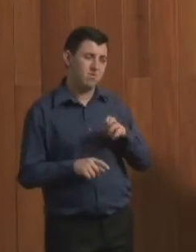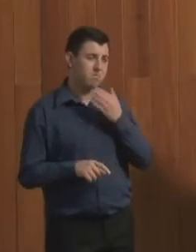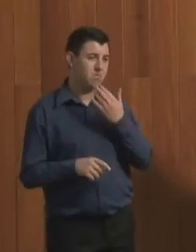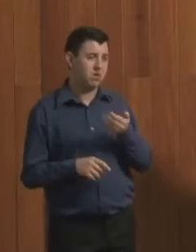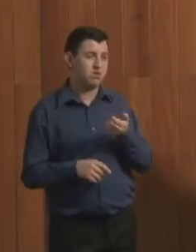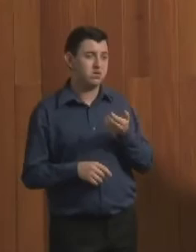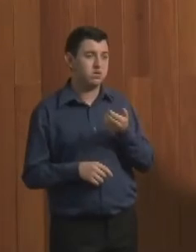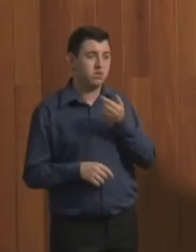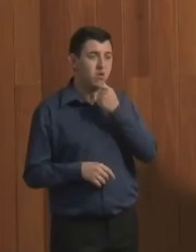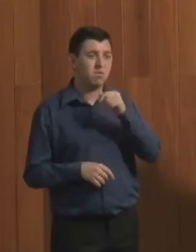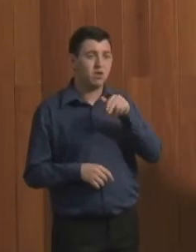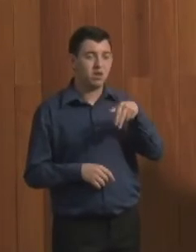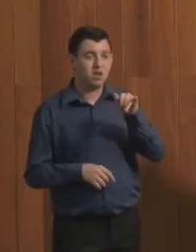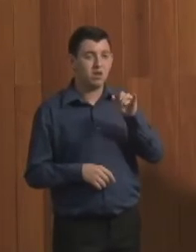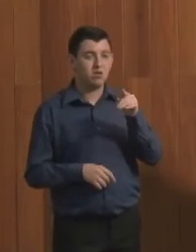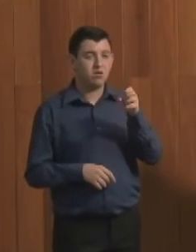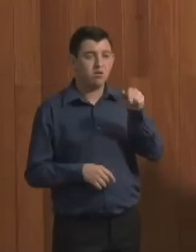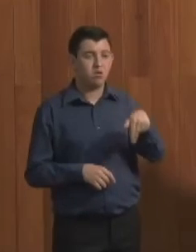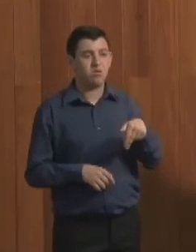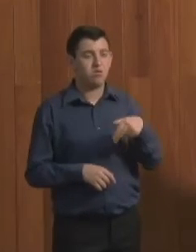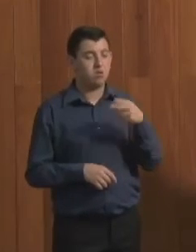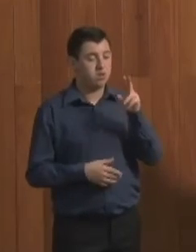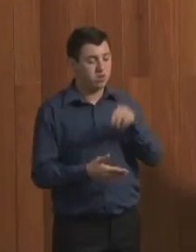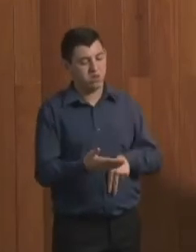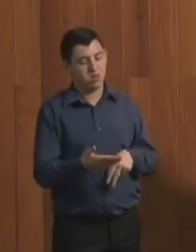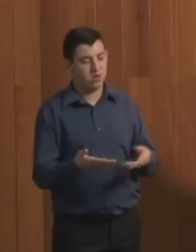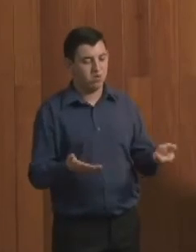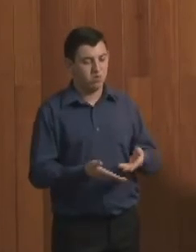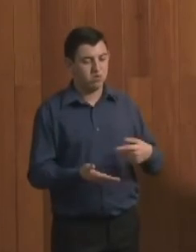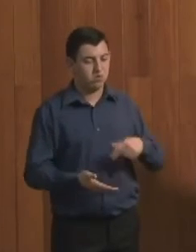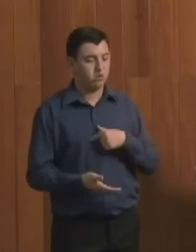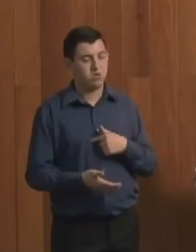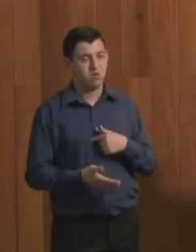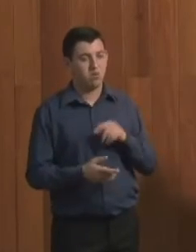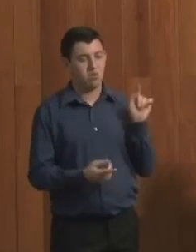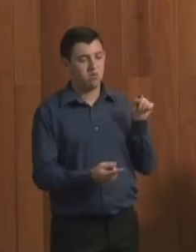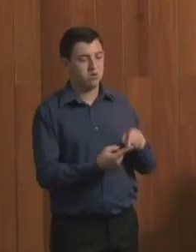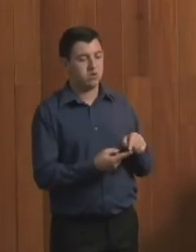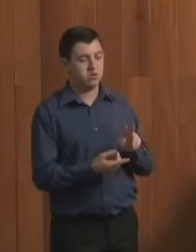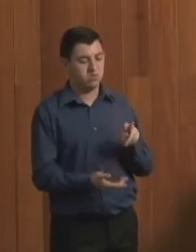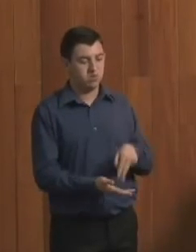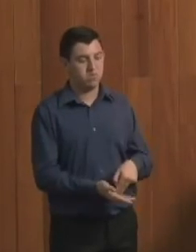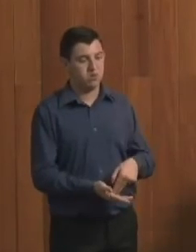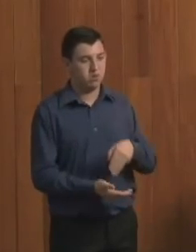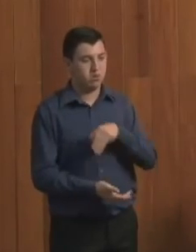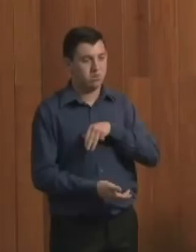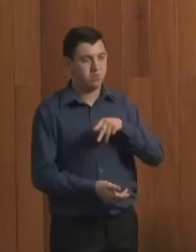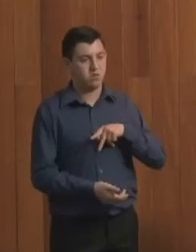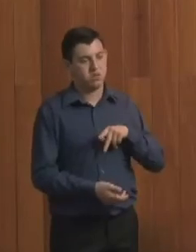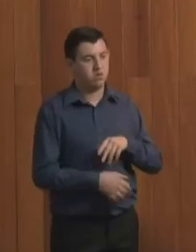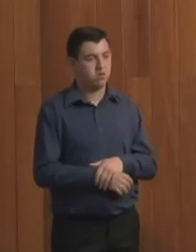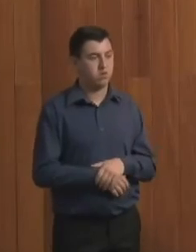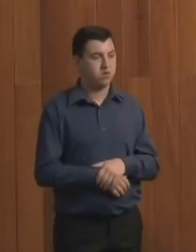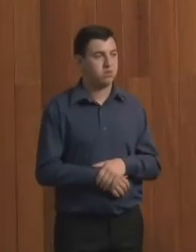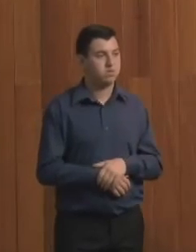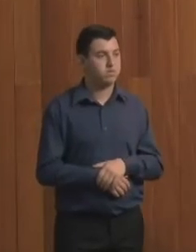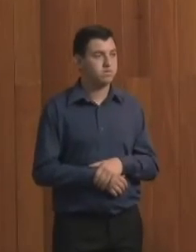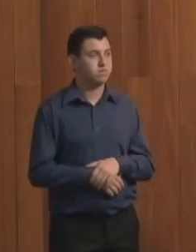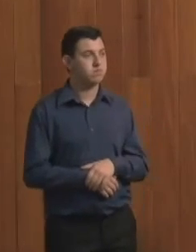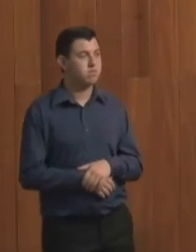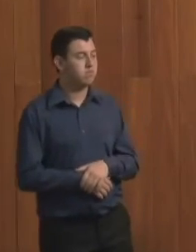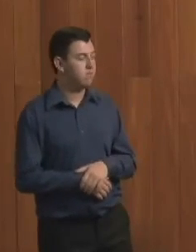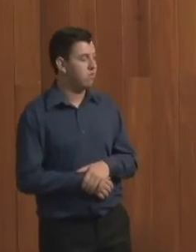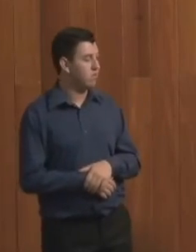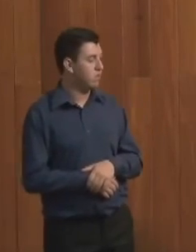moção que a gente está fazendo hoje aqui para o Ministério Público. Para o Conselho.